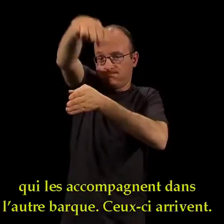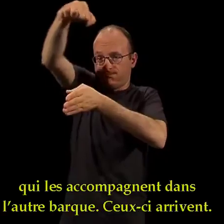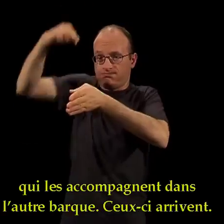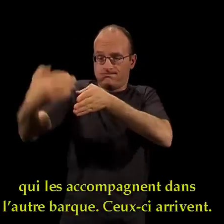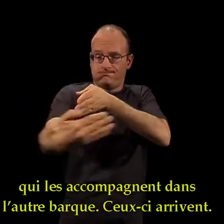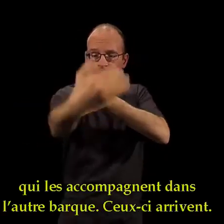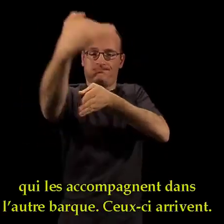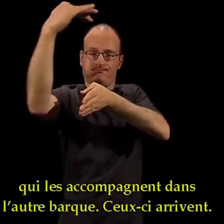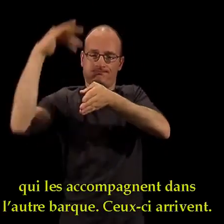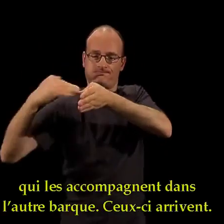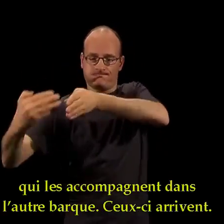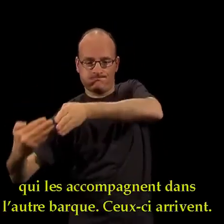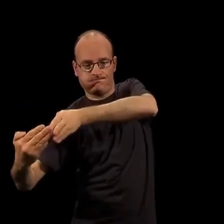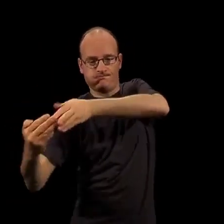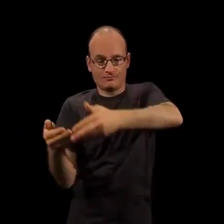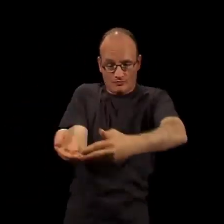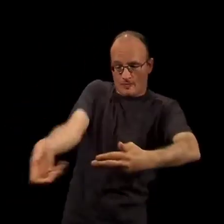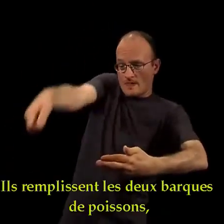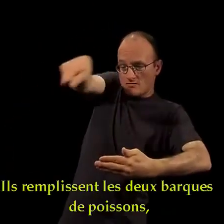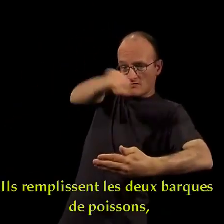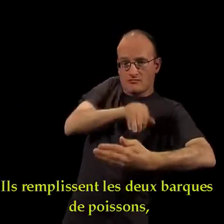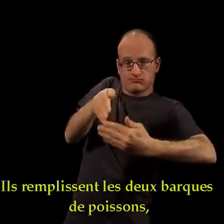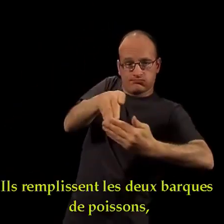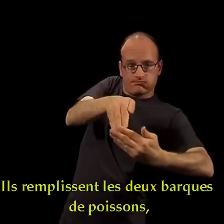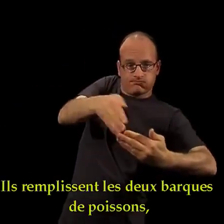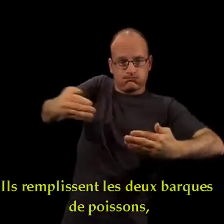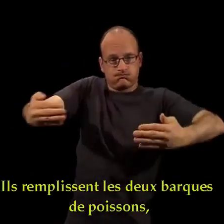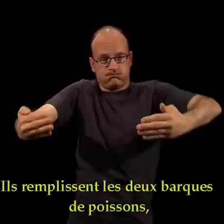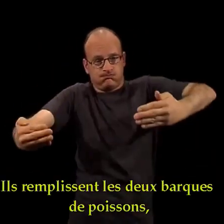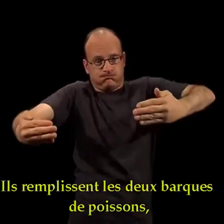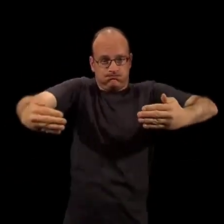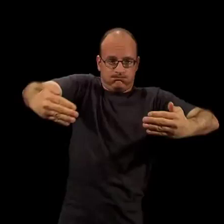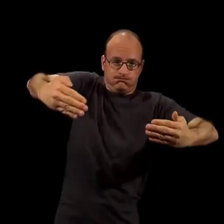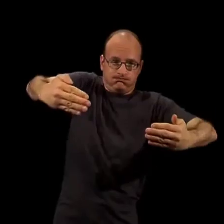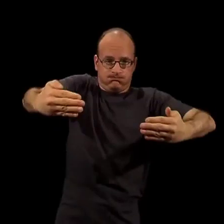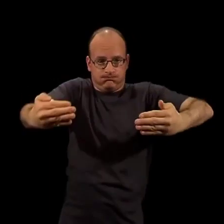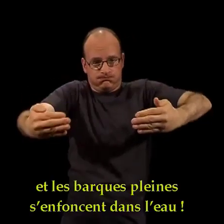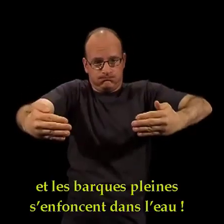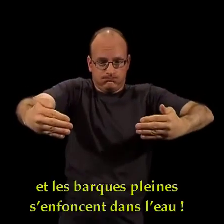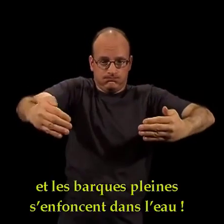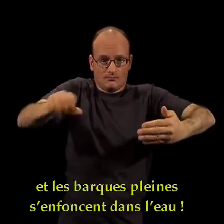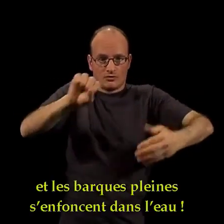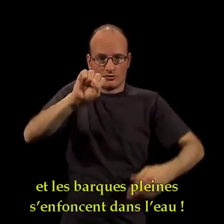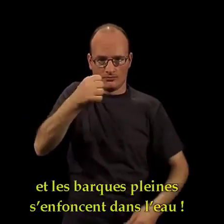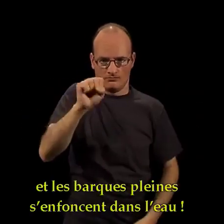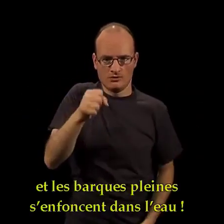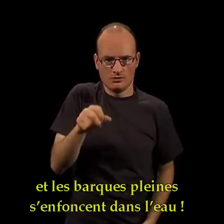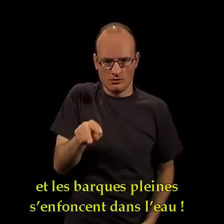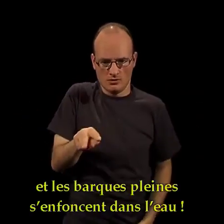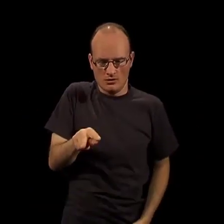barque. Ceux-ci arrivent, ils remplissent les deux barques de poissons et les barques pleines s'enfoncent dans l'eau.